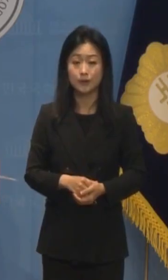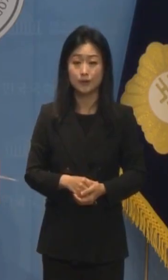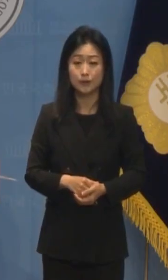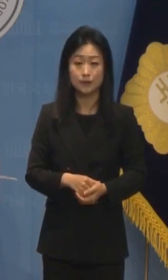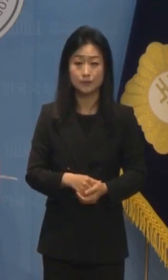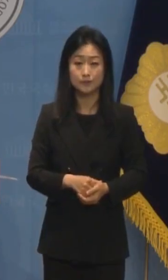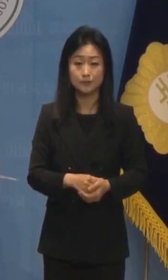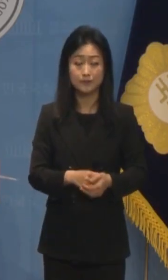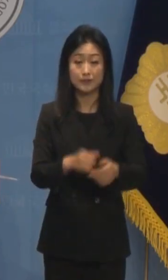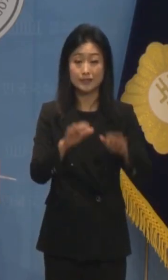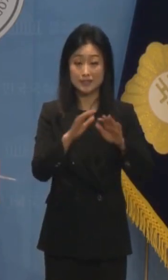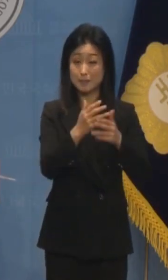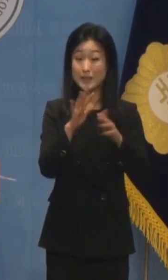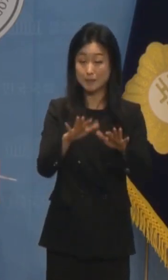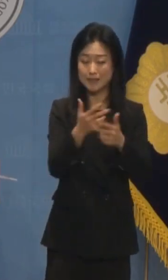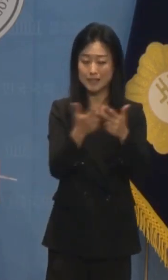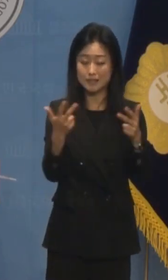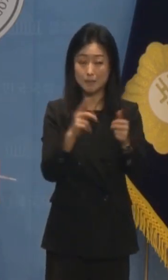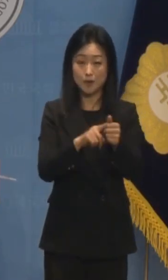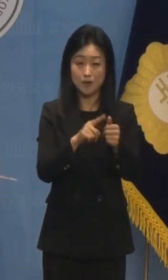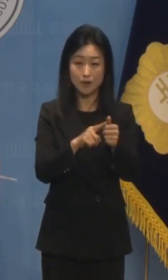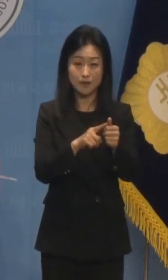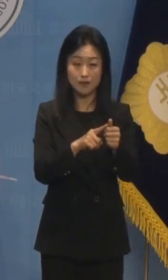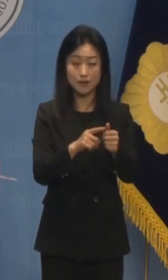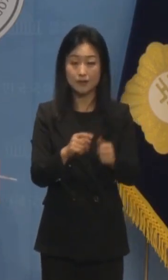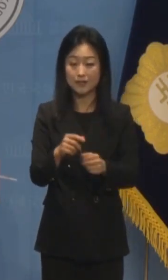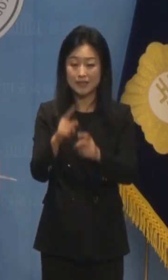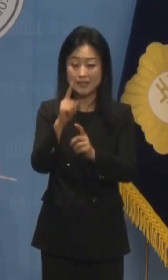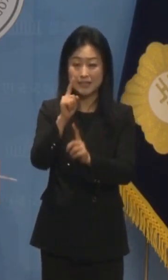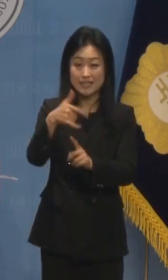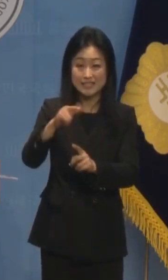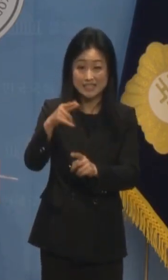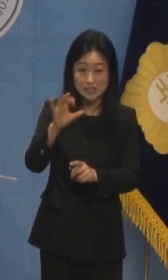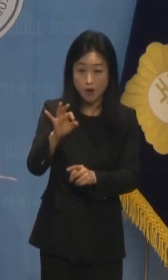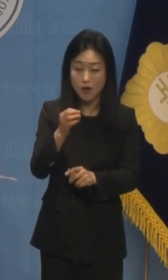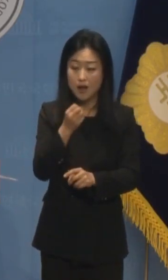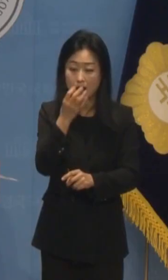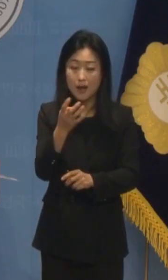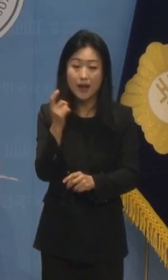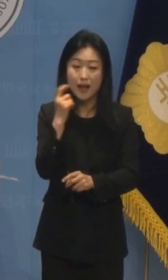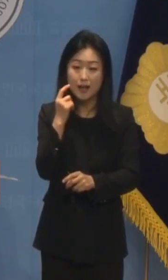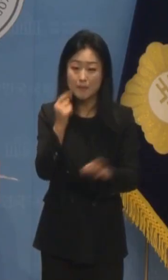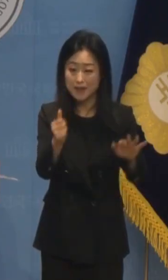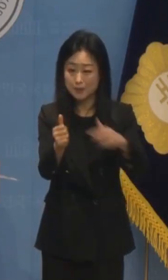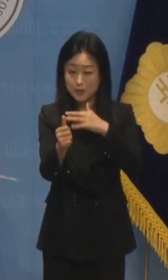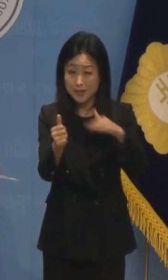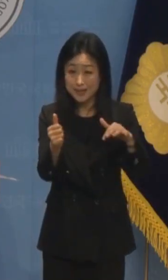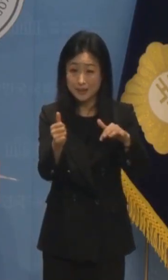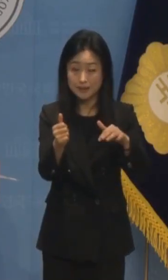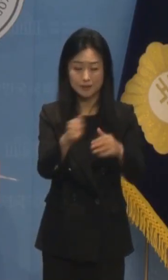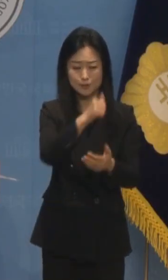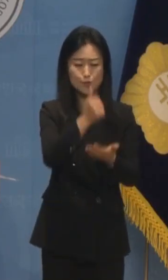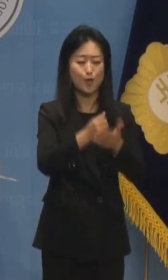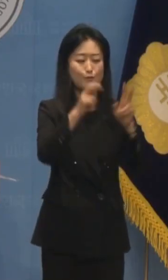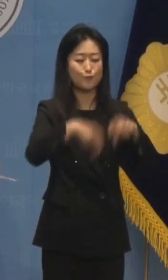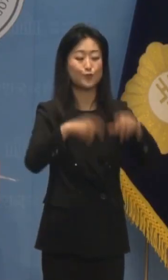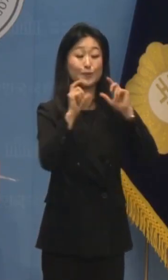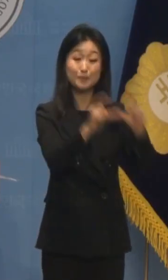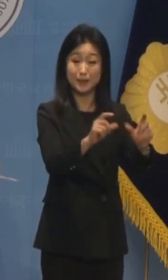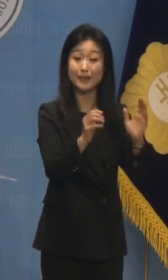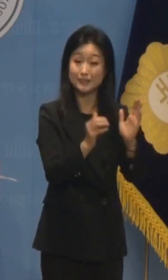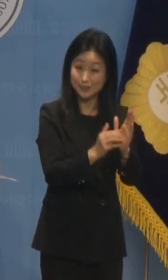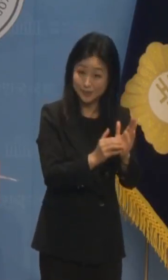위증교사 사건 재판부는 국민의 상식에 부합하는 현명한 판결을 했습니다. 재판부는 이재명